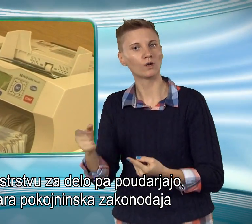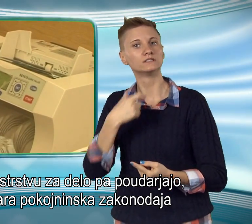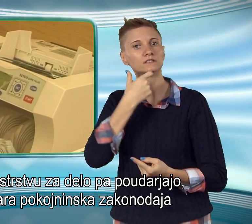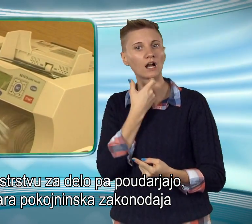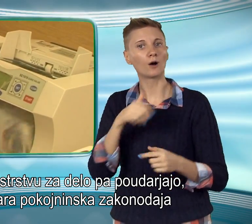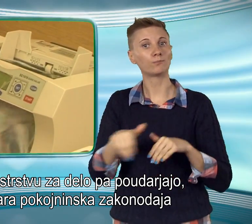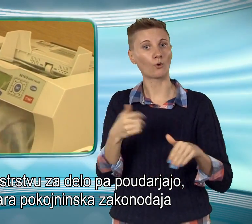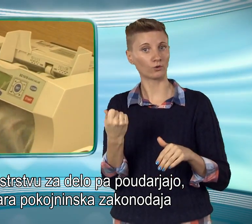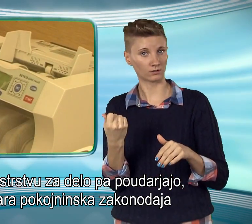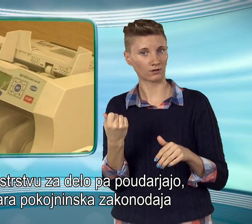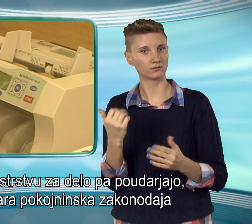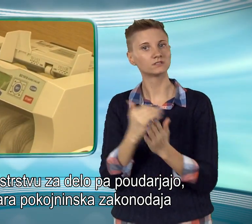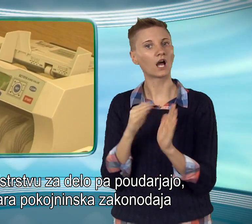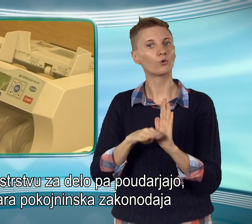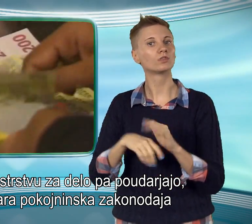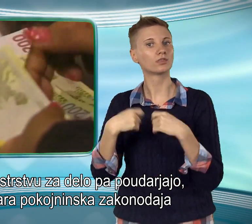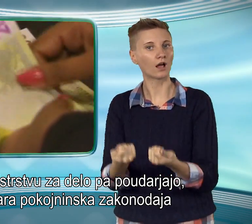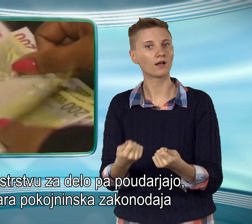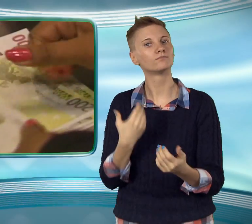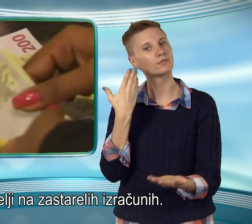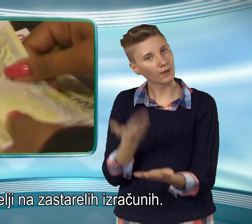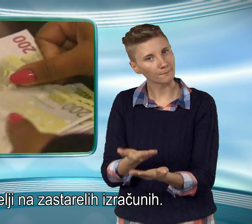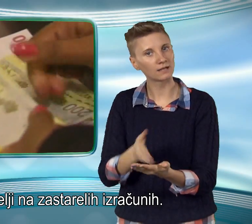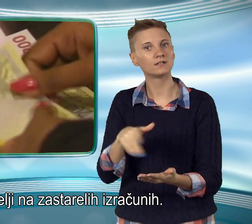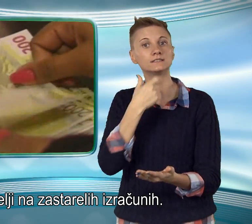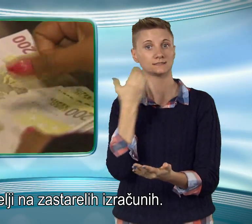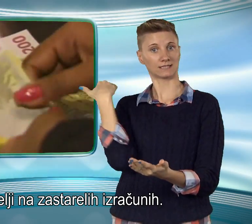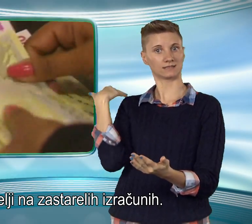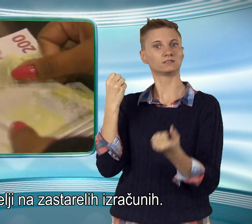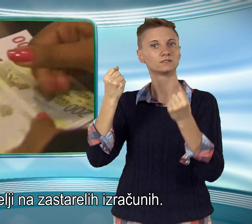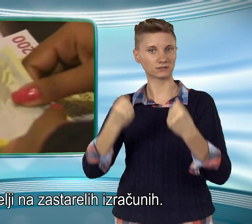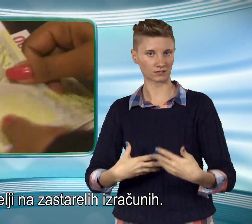stara pokojninska zakonodaja temelji na zastarelih izračunih.